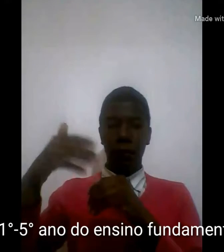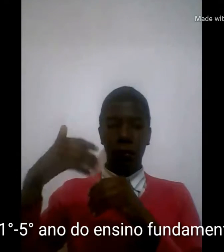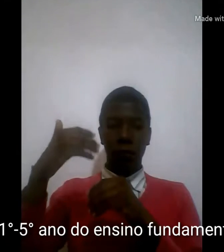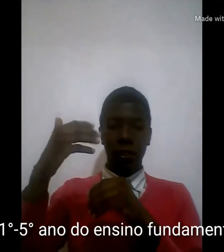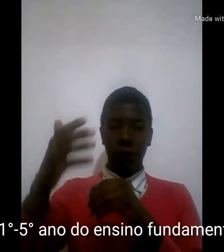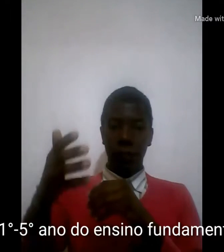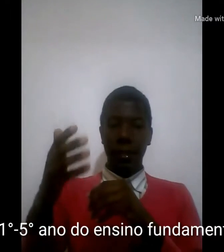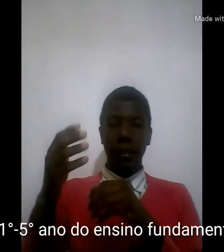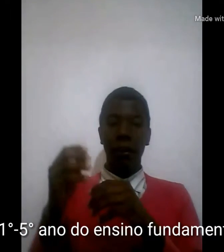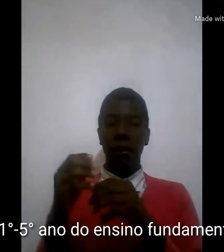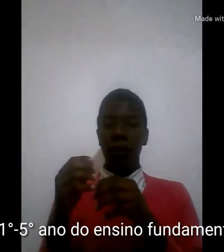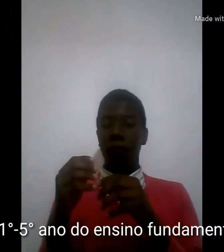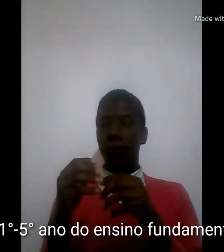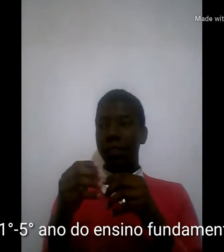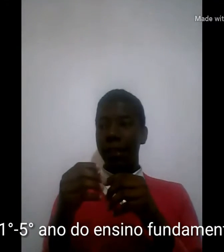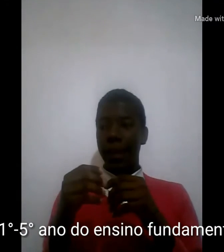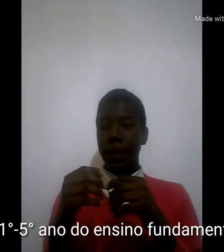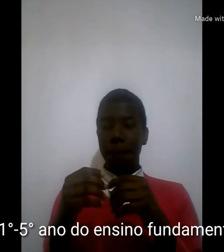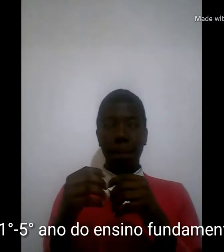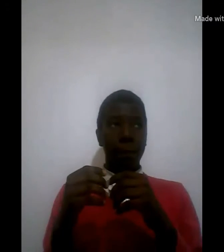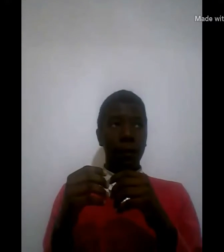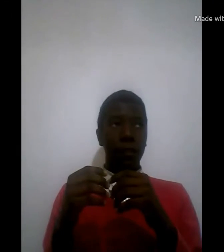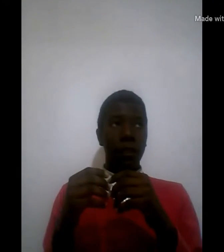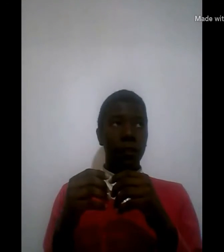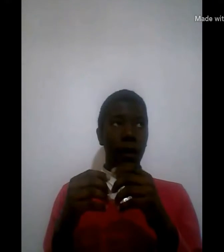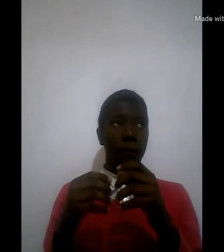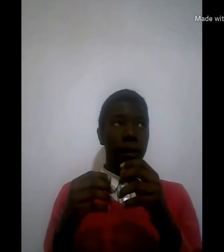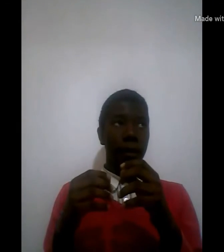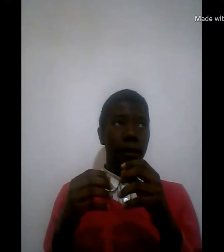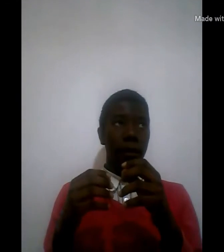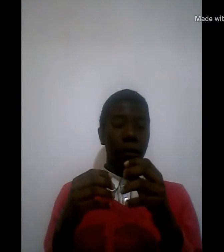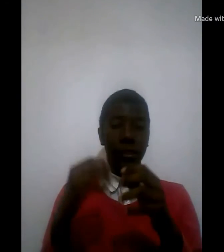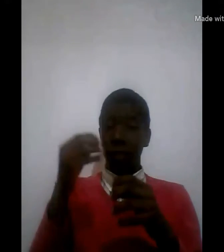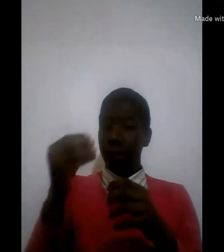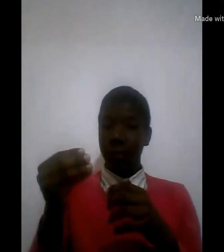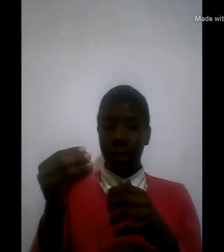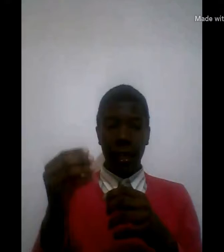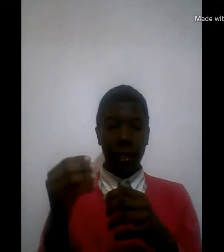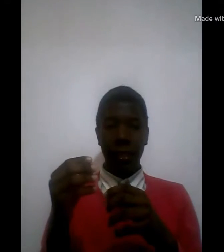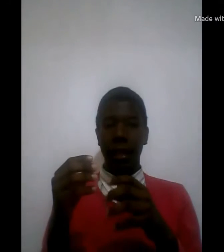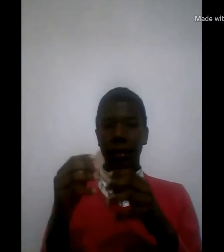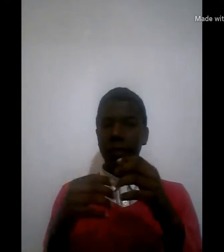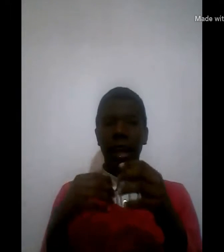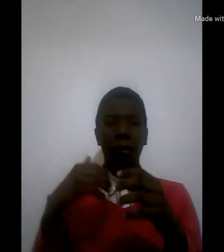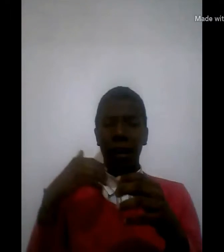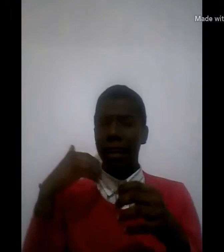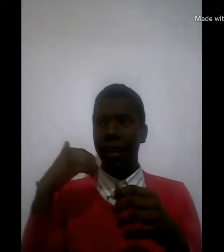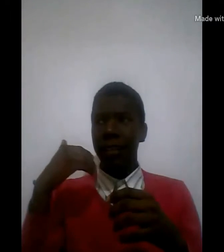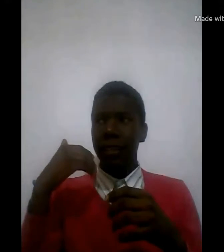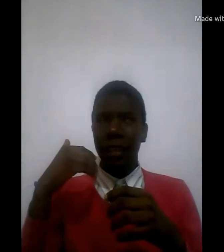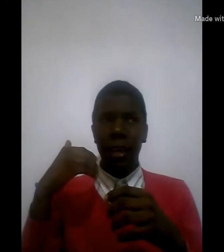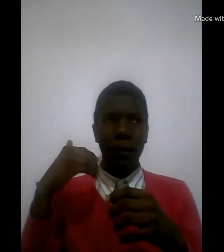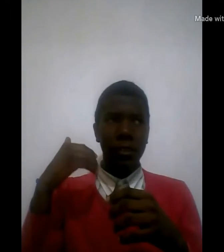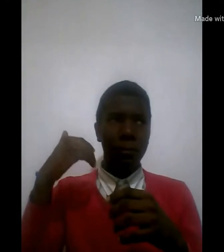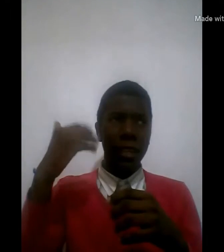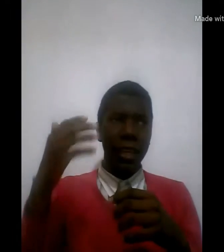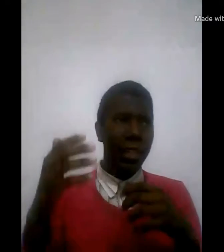do ensino fundamental, você tem que saber se organizar, né? Claro que a pessoa